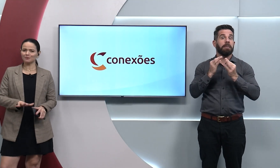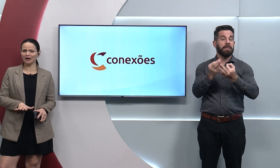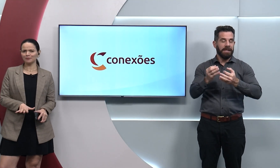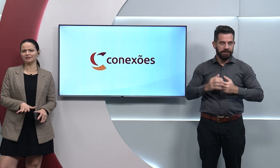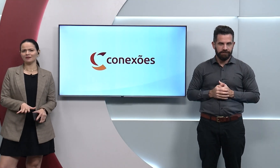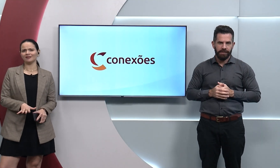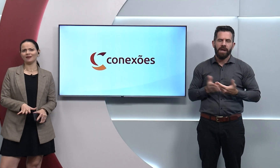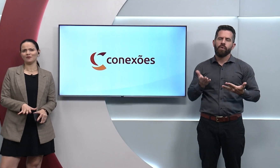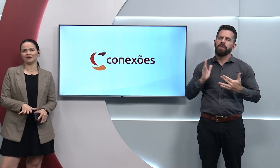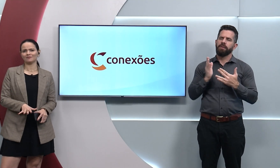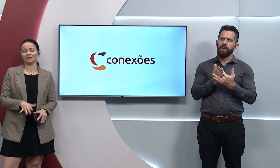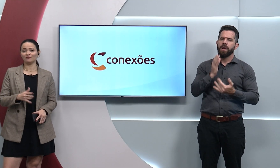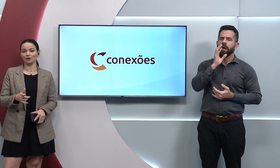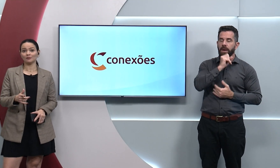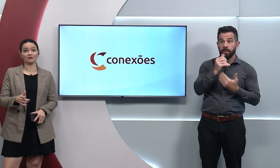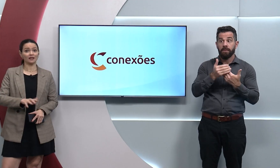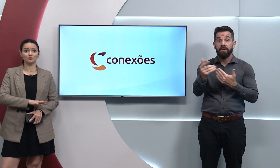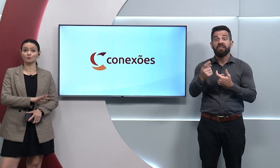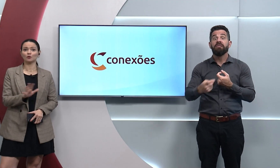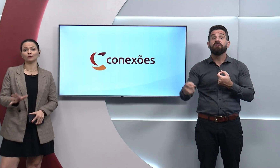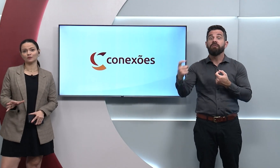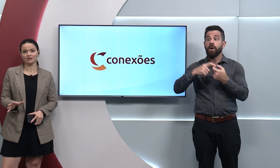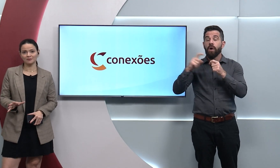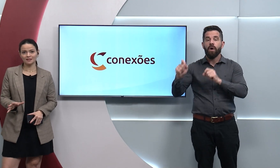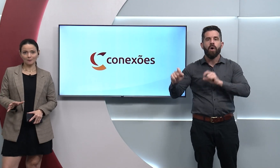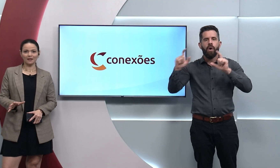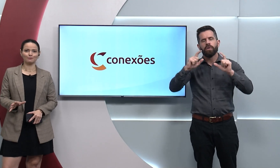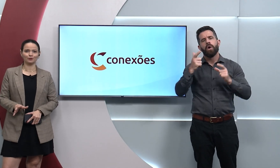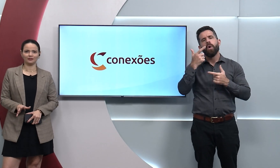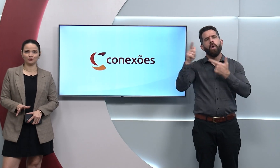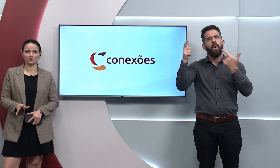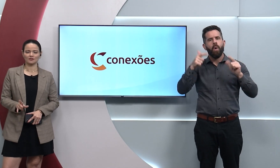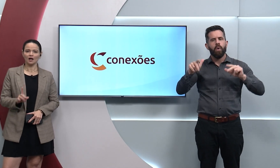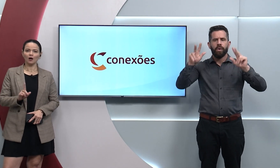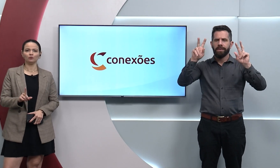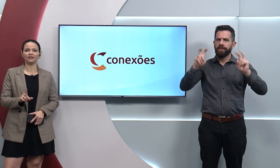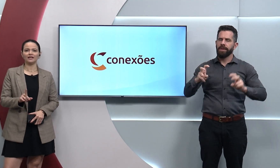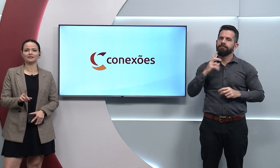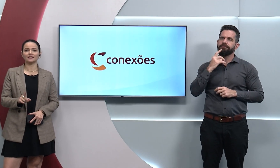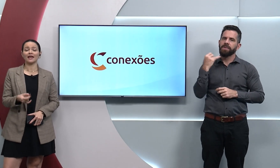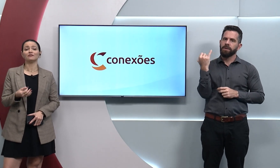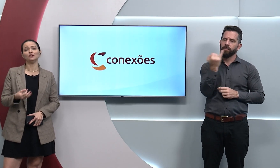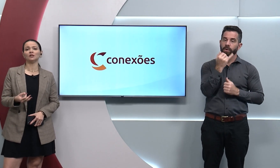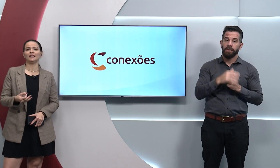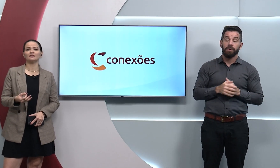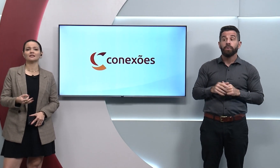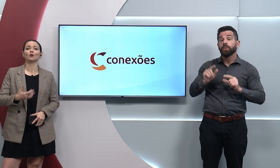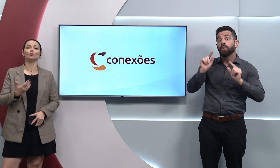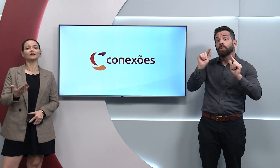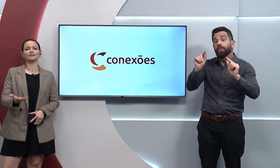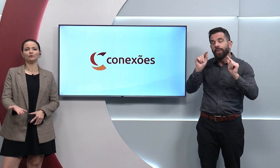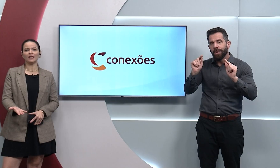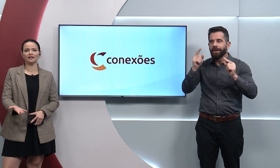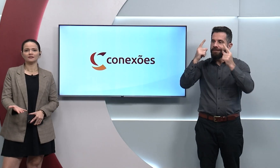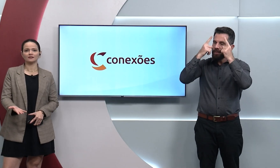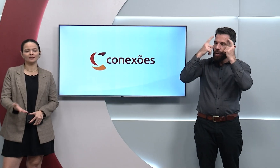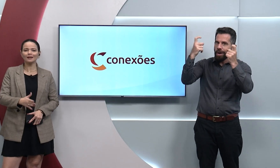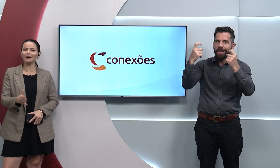rápido intervalo agora e volta para falar sobre outros temas também importantes. Um deles é a violência contra as mulheres, que na maioria